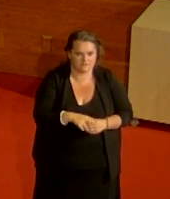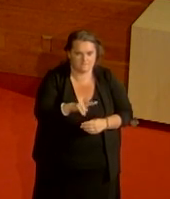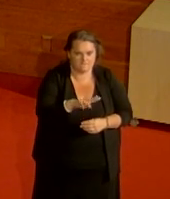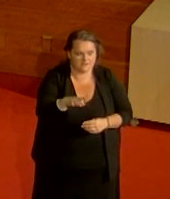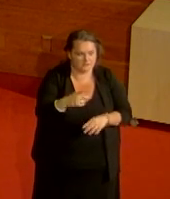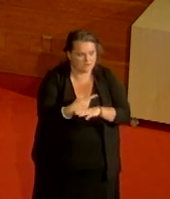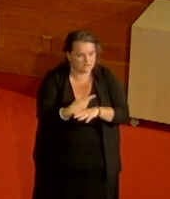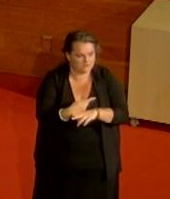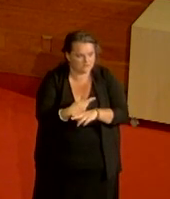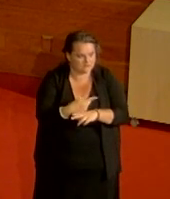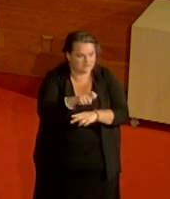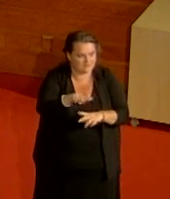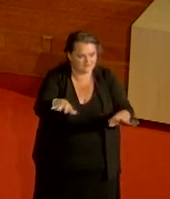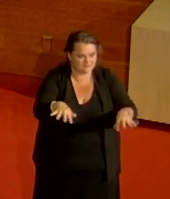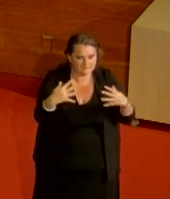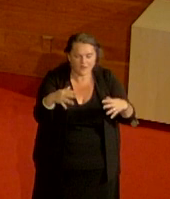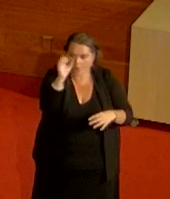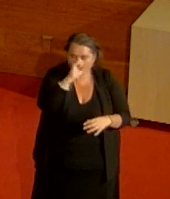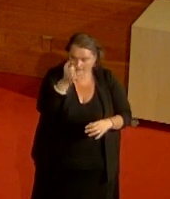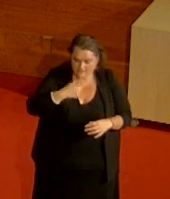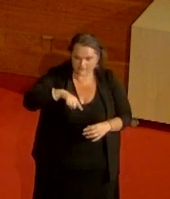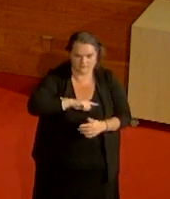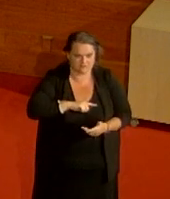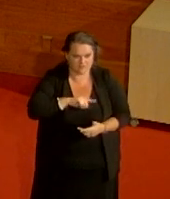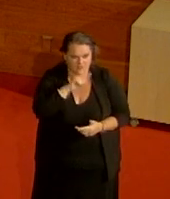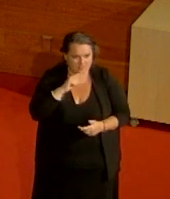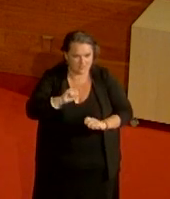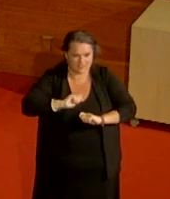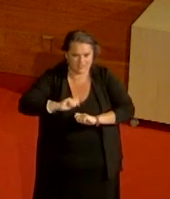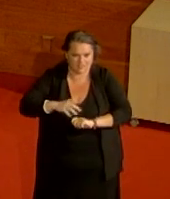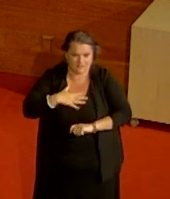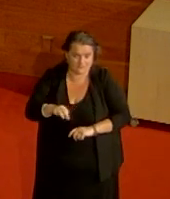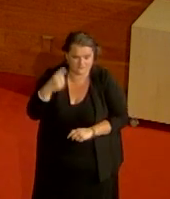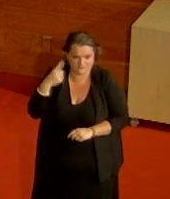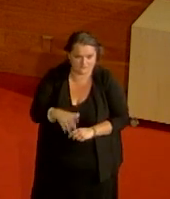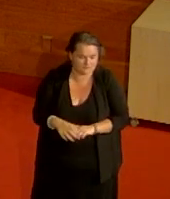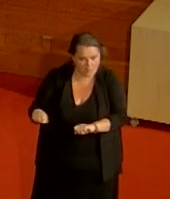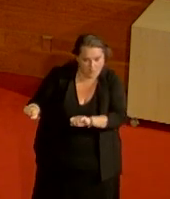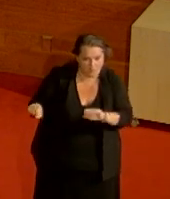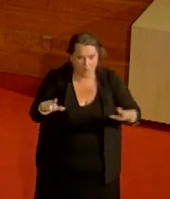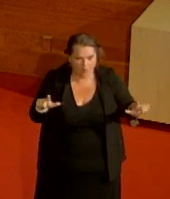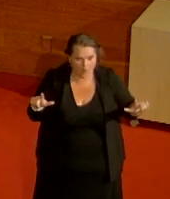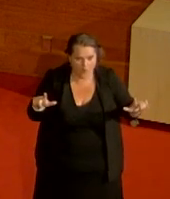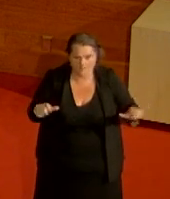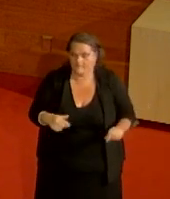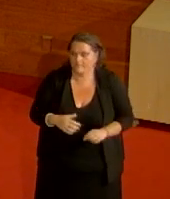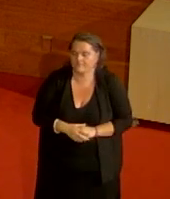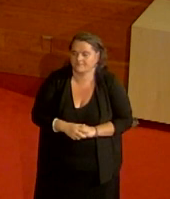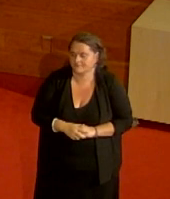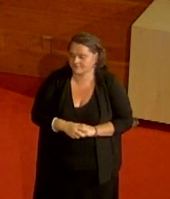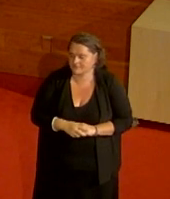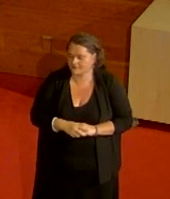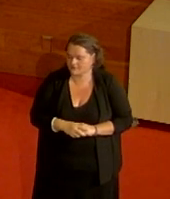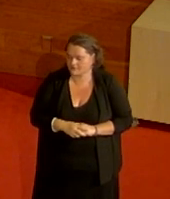miradas eh fijaros como el desdibujamiento del contexto que es algo muy habitual hasta hace unos años eh nos ha